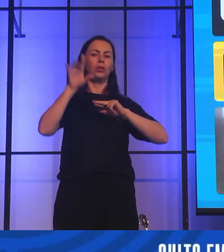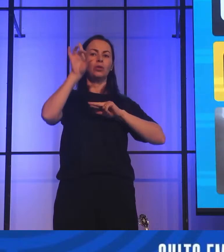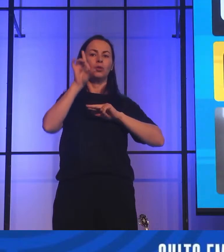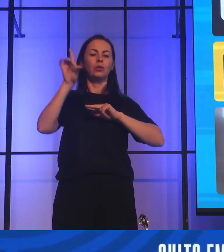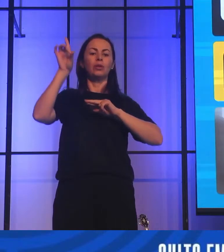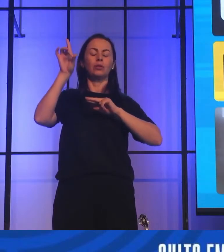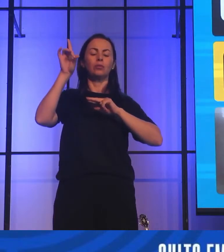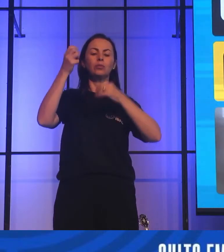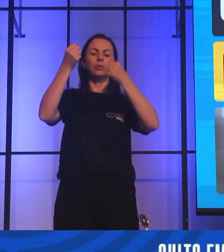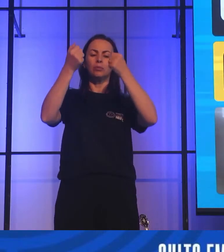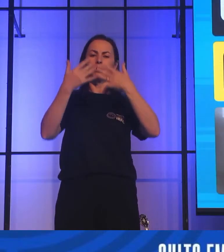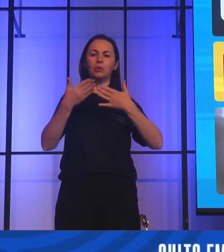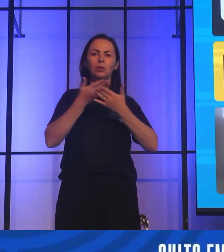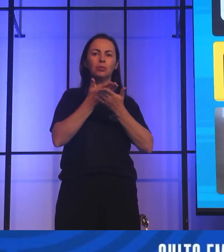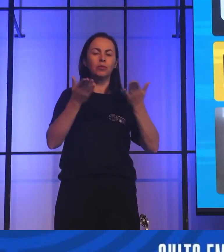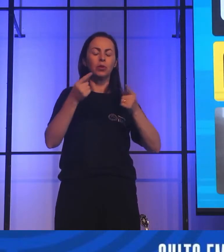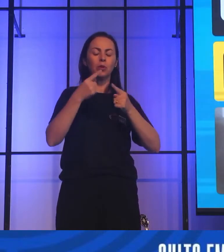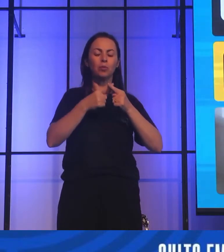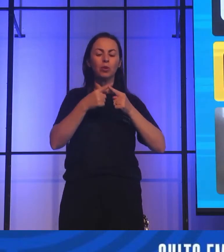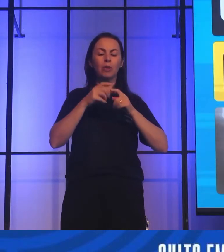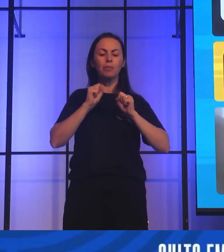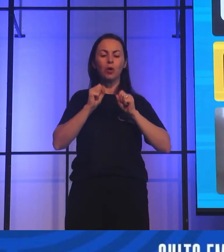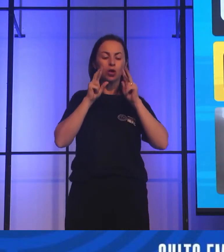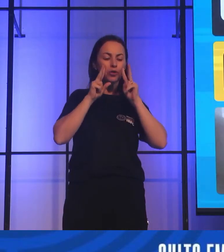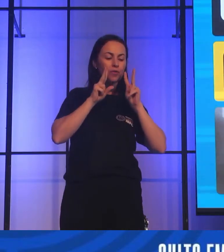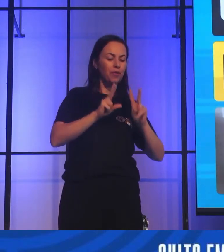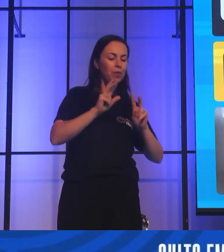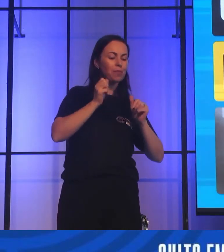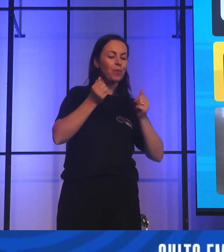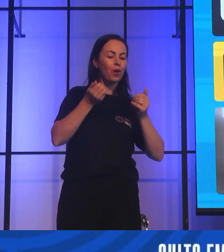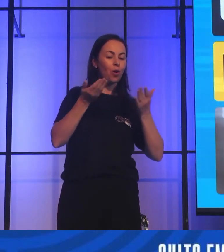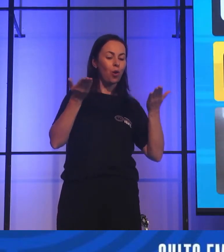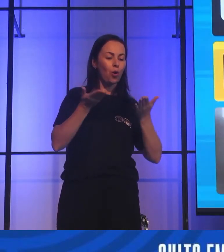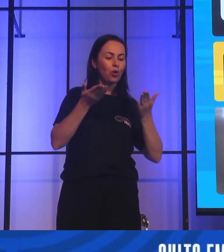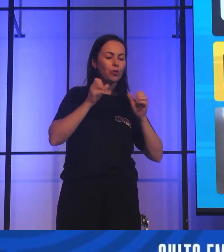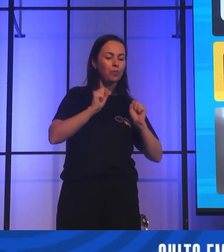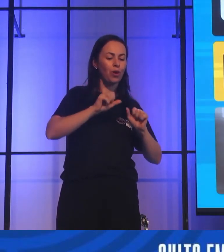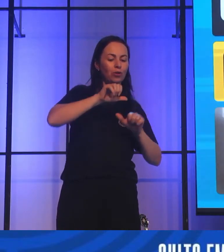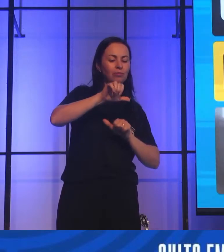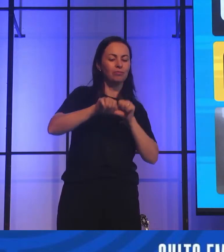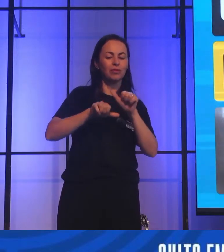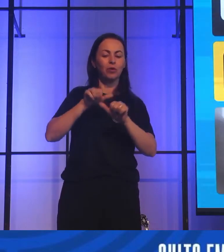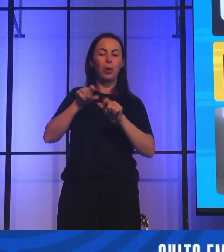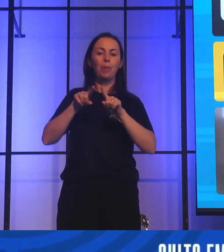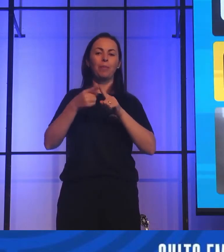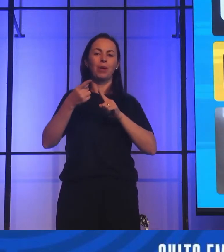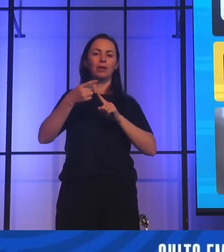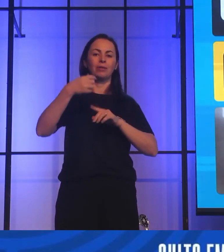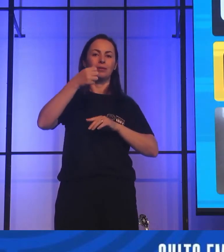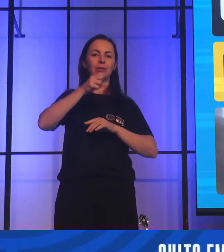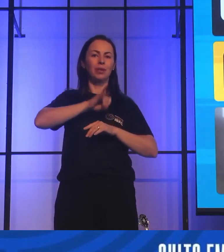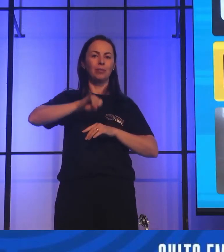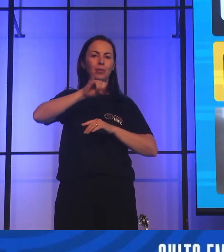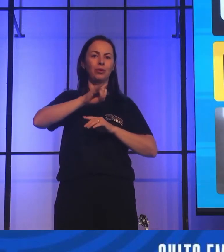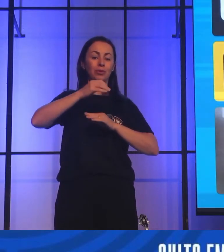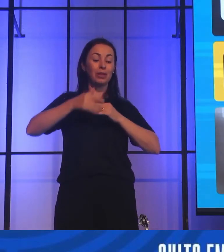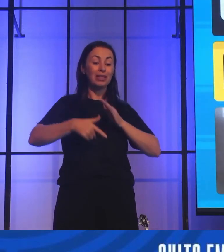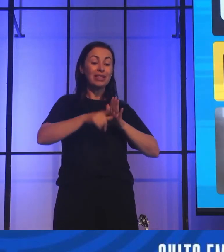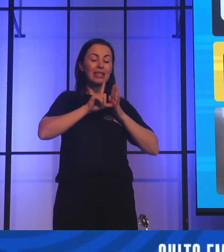você que o que você vê pode ser mudado, mas você precisa, acima de tudo,